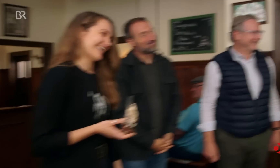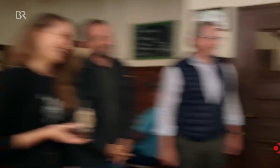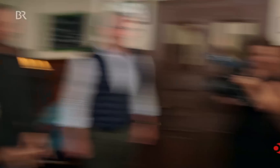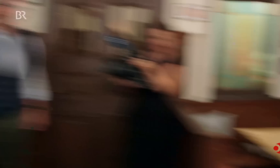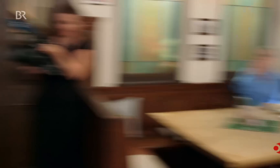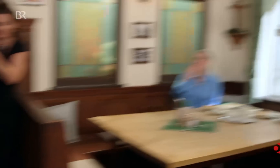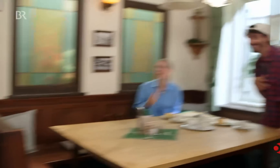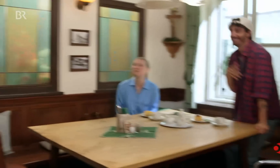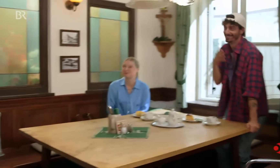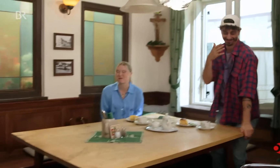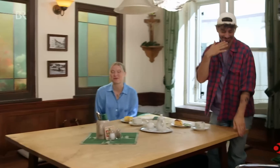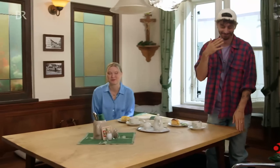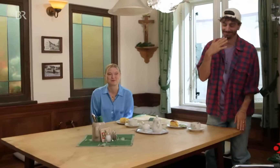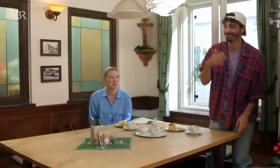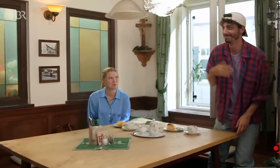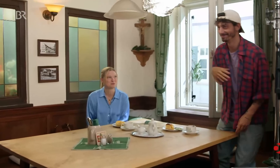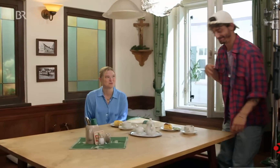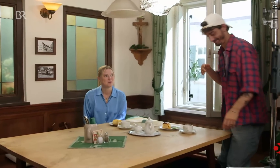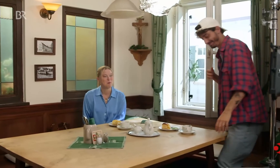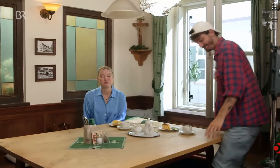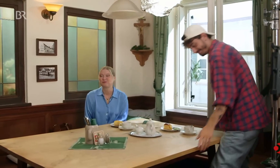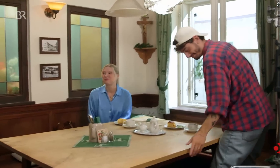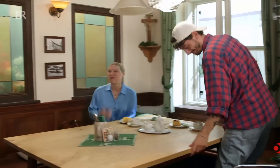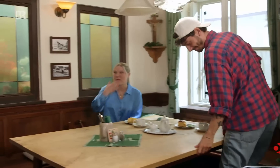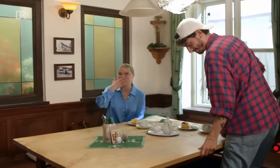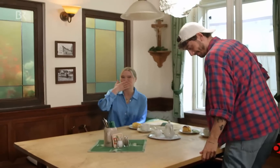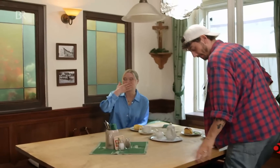Besser als Obst und Gemüse, definitiv. Danke. Danke.